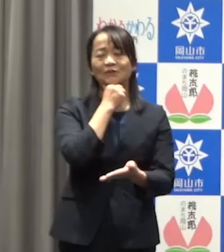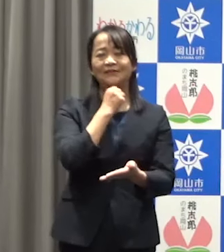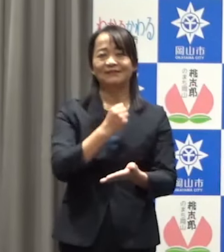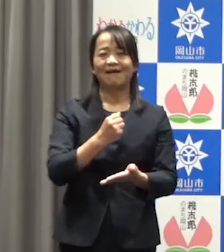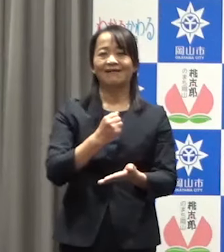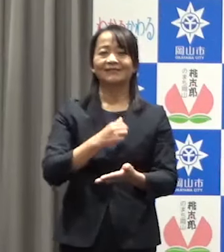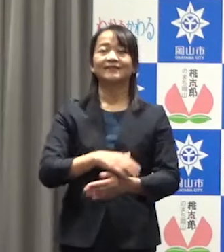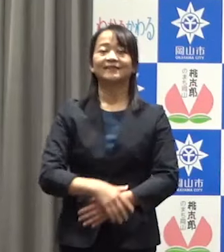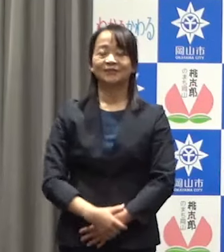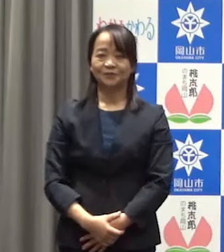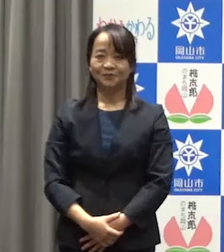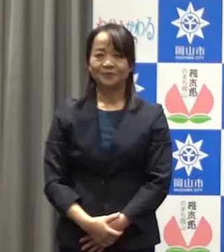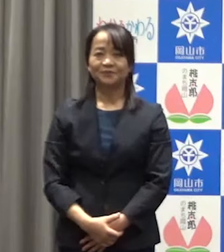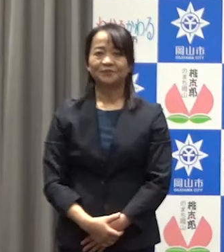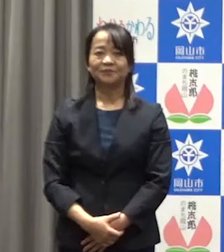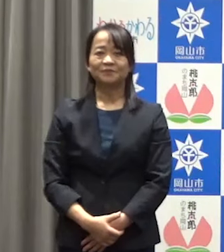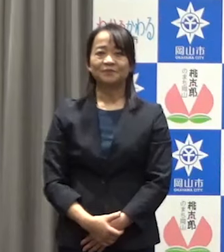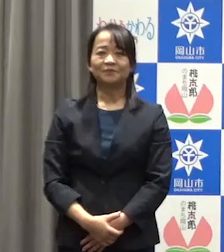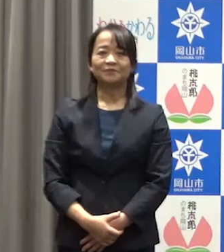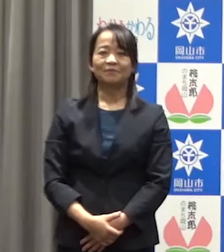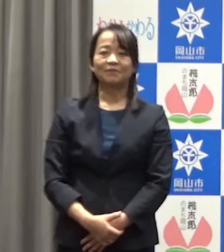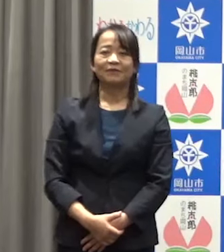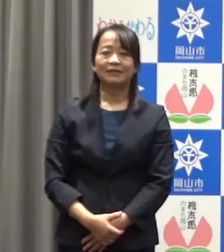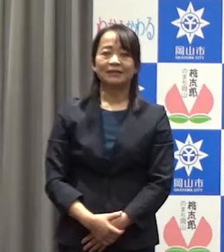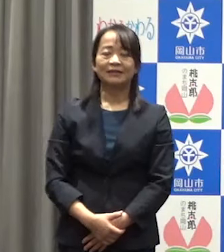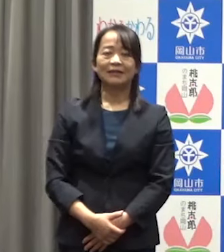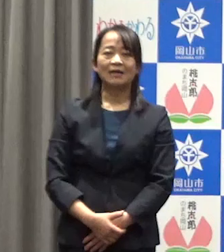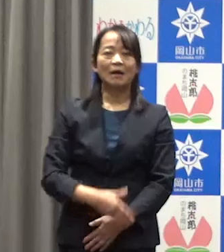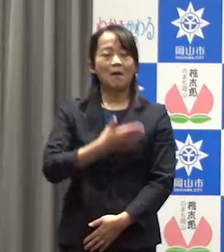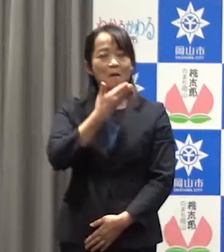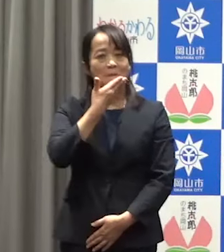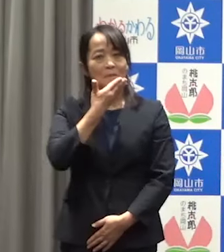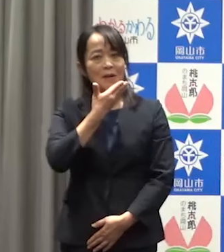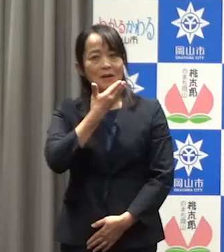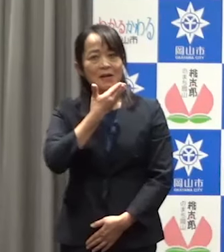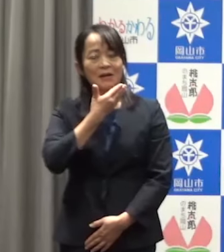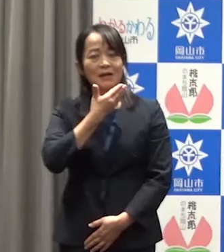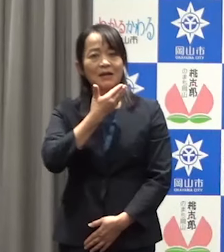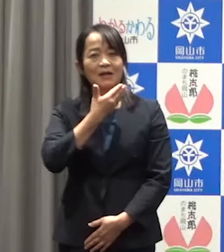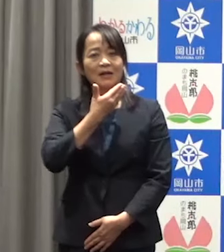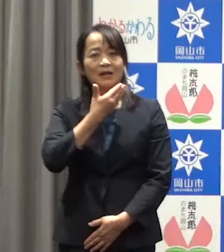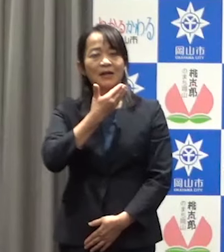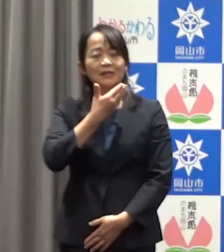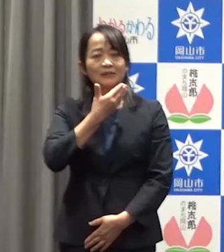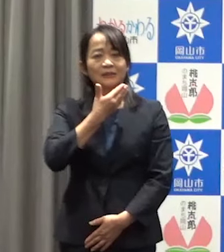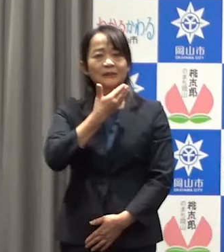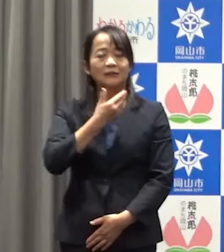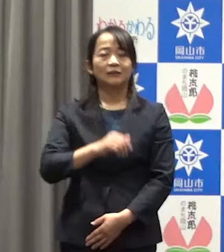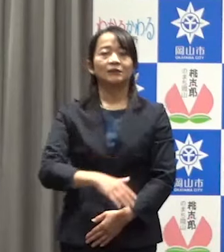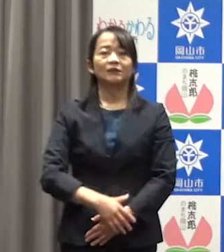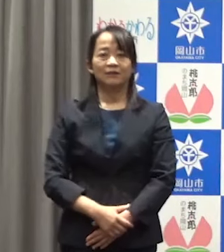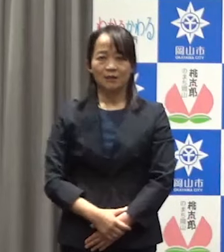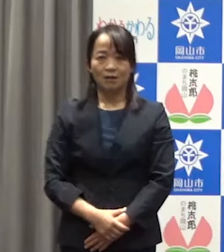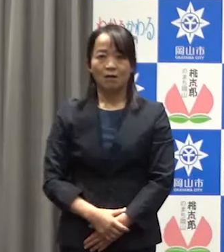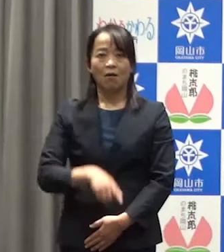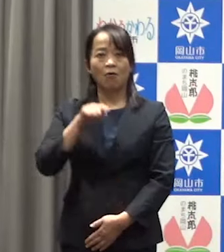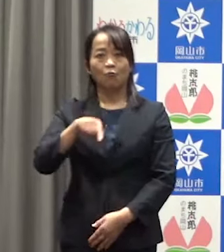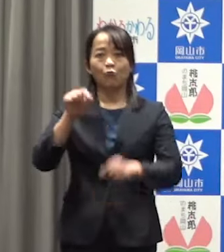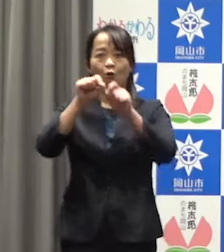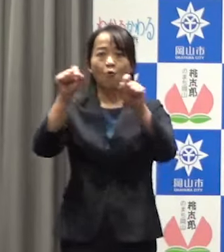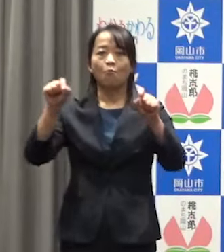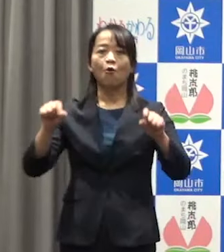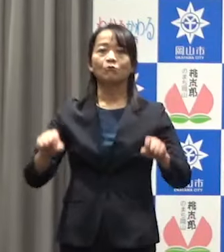では二元性をとっているわけでありますが、私はこれはこの問題はやっぱり